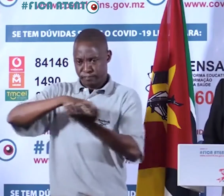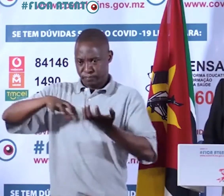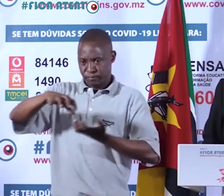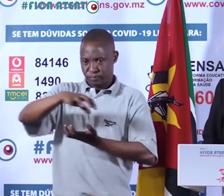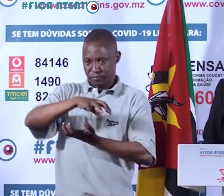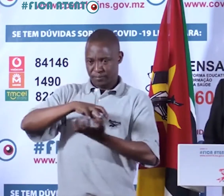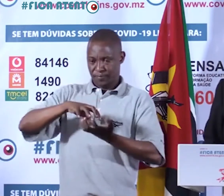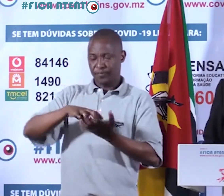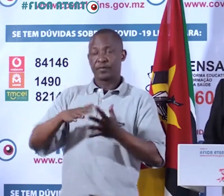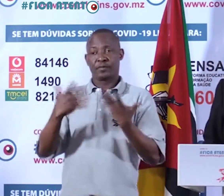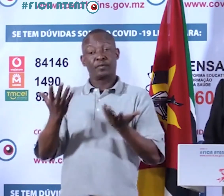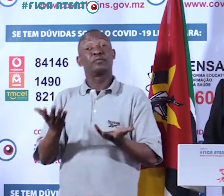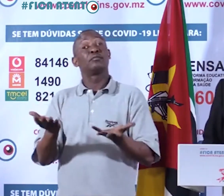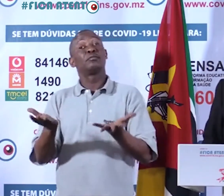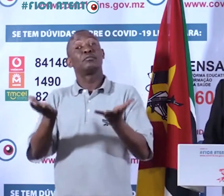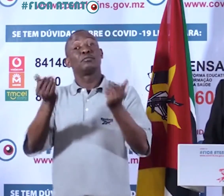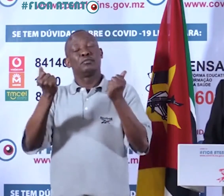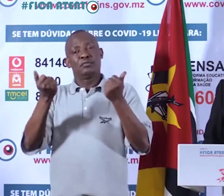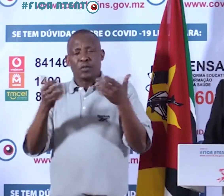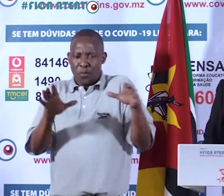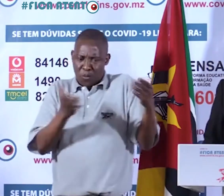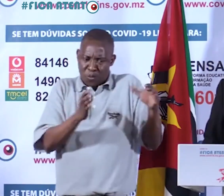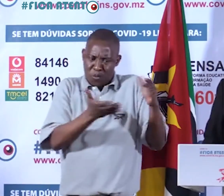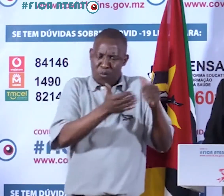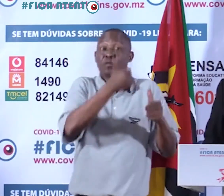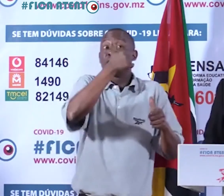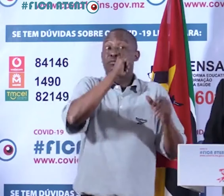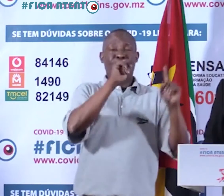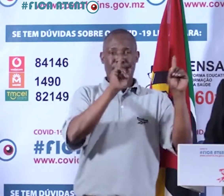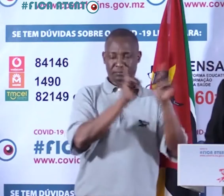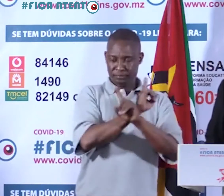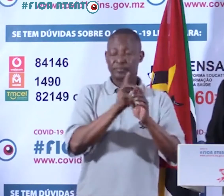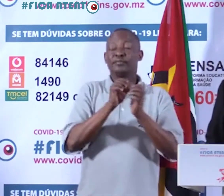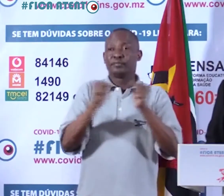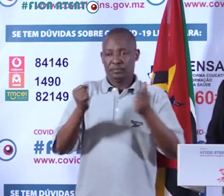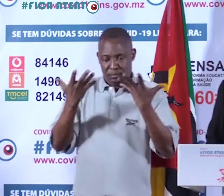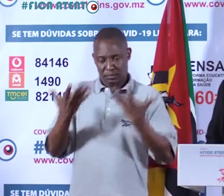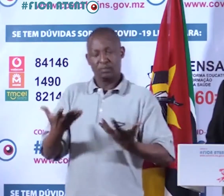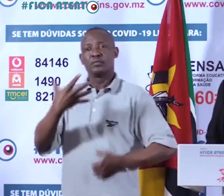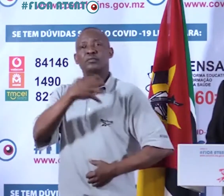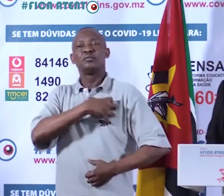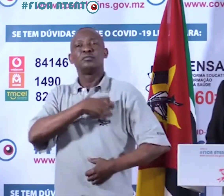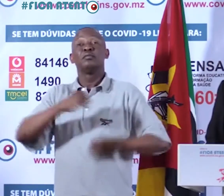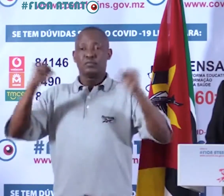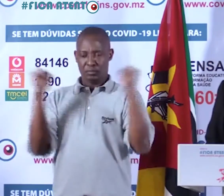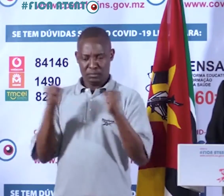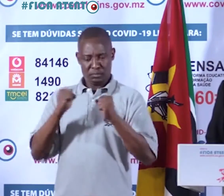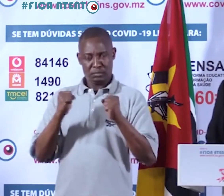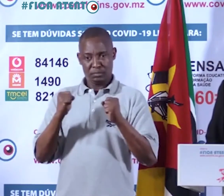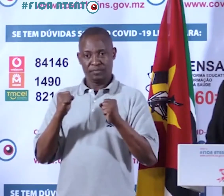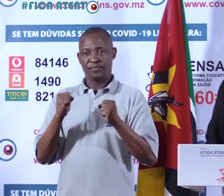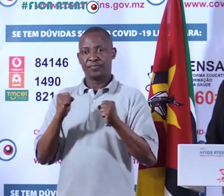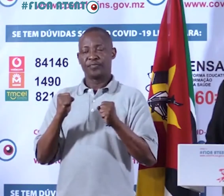as possibilidades da sua ocorrência. Assim, o Ministério da Saúde, como dissemos antes,